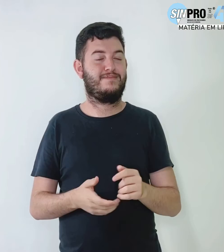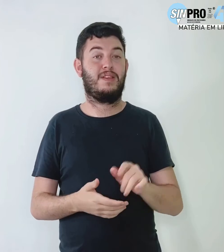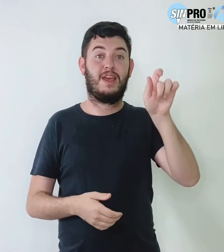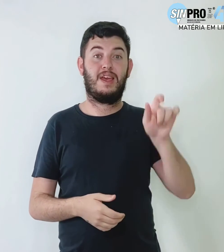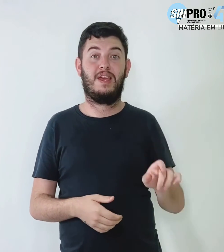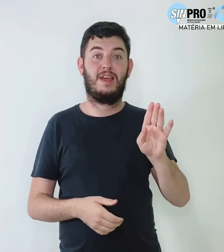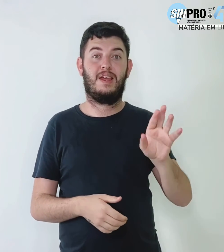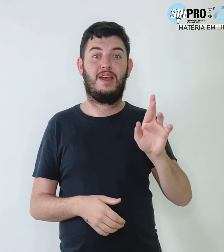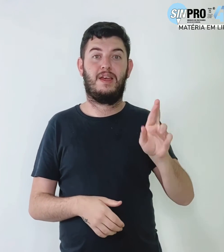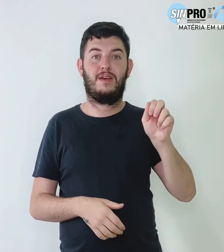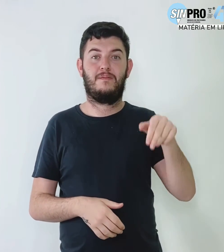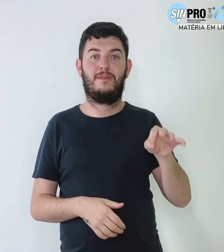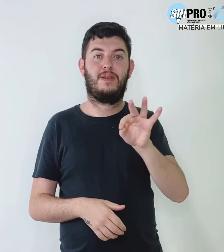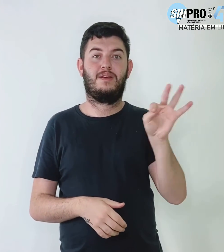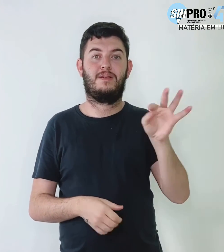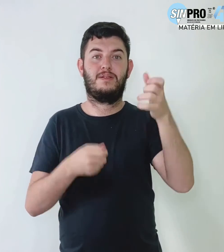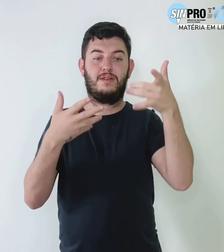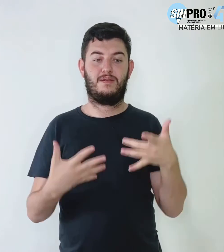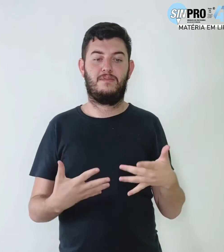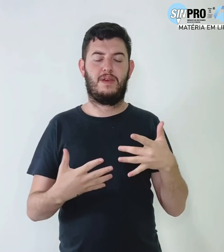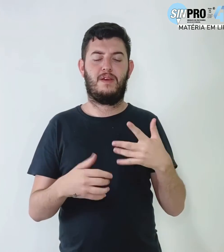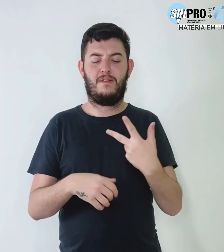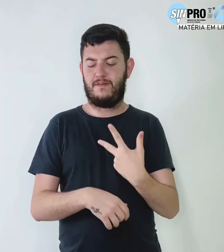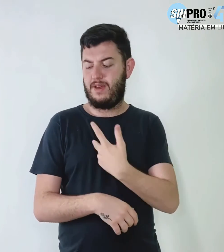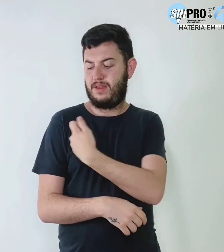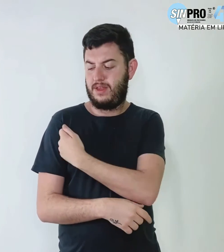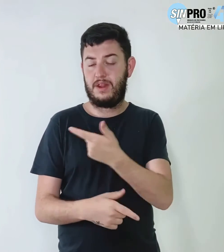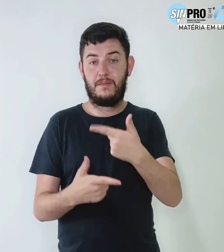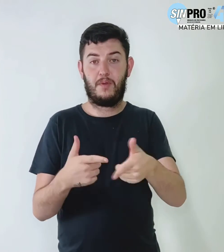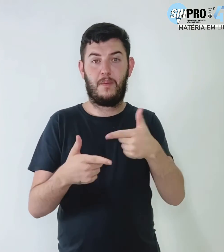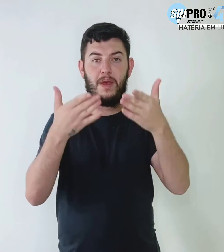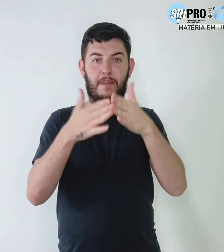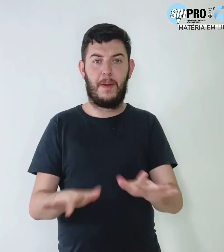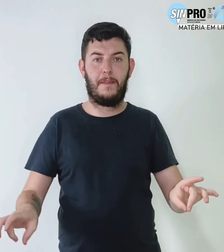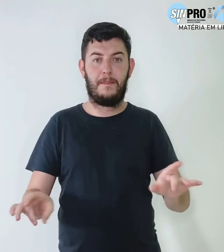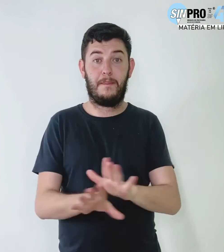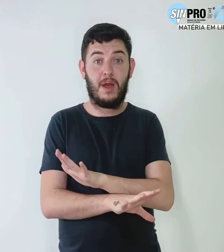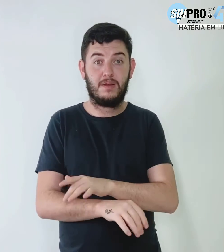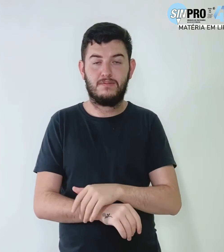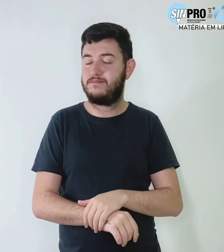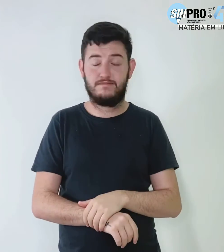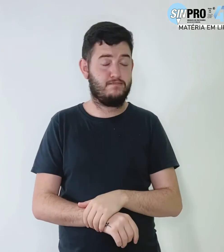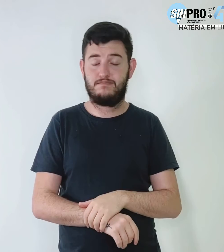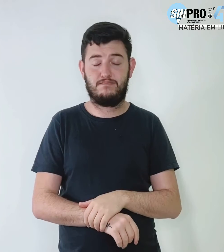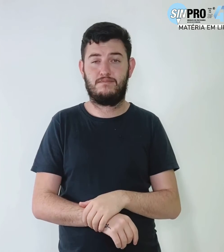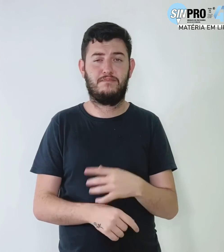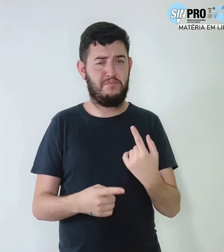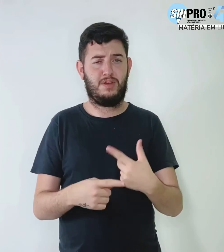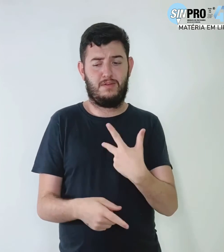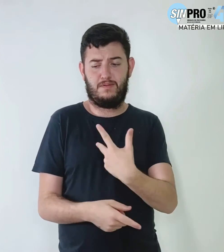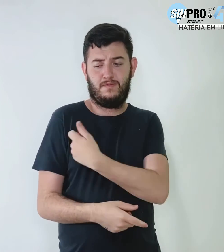Brant informa que a vacina não vai resolver o problema da Covid-19, porque o vírus já mostrou